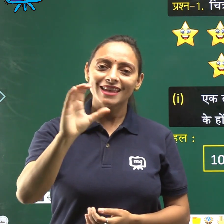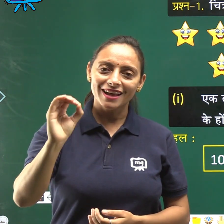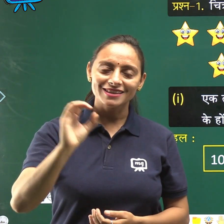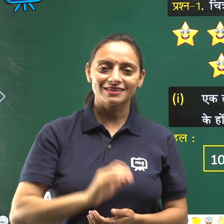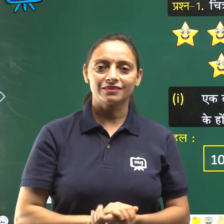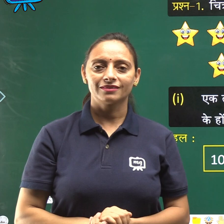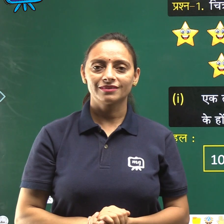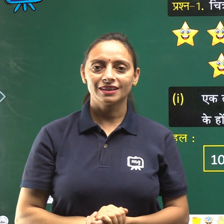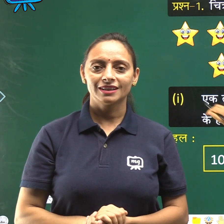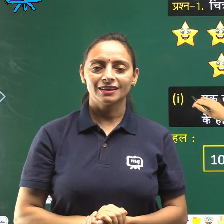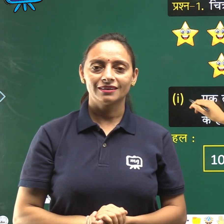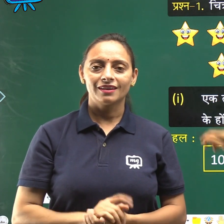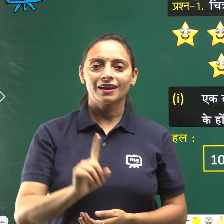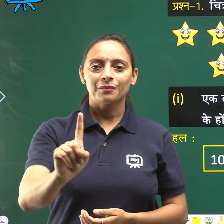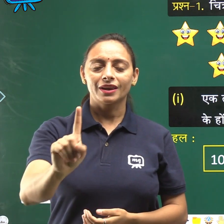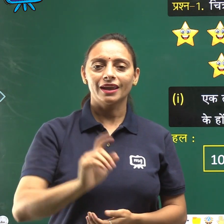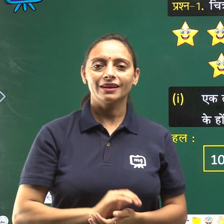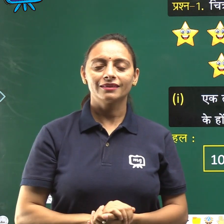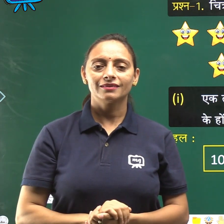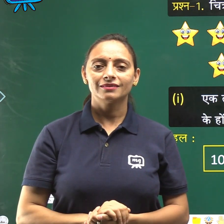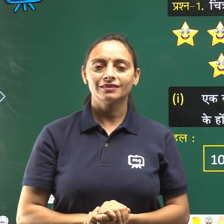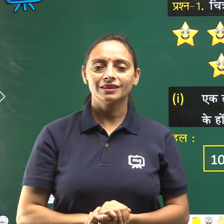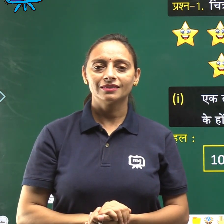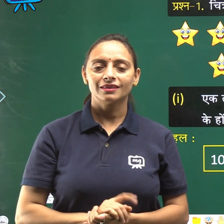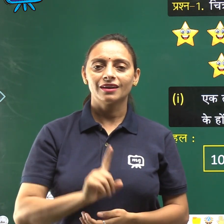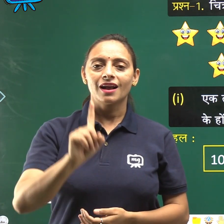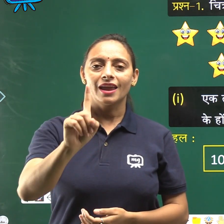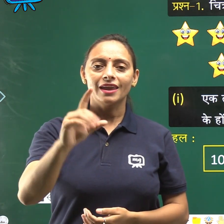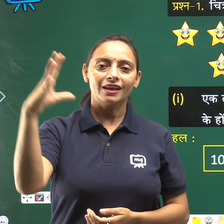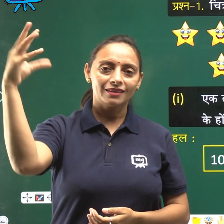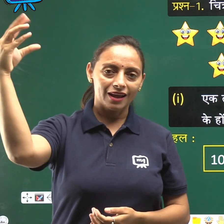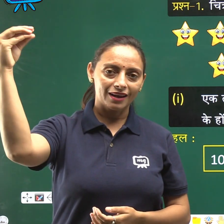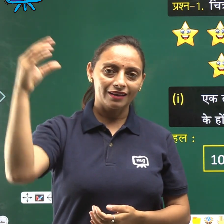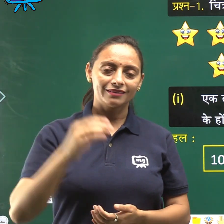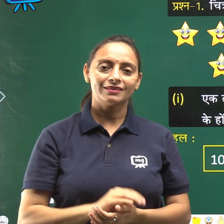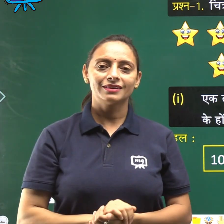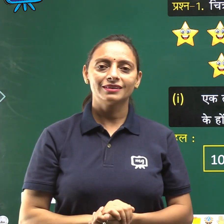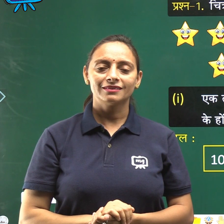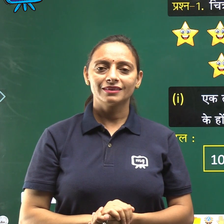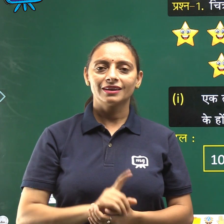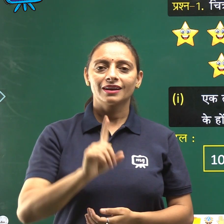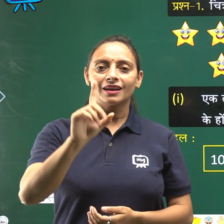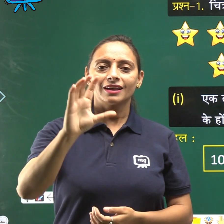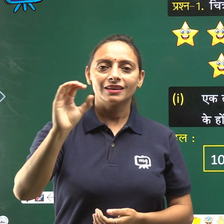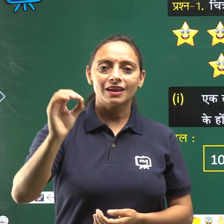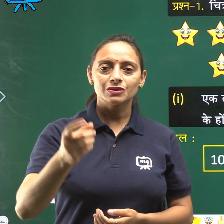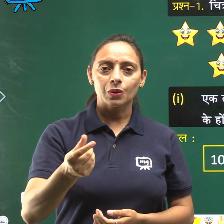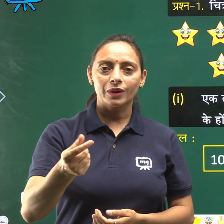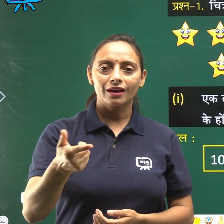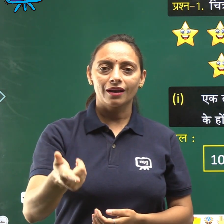10। नंबर 1 एक तारा 10 रुपए का